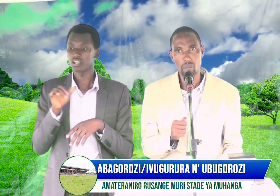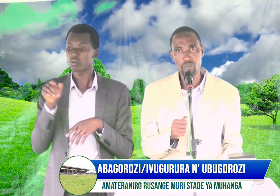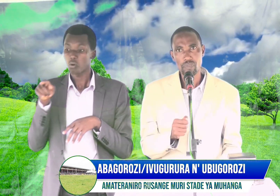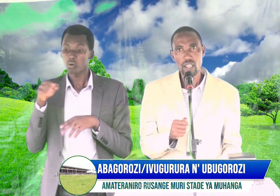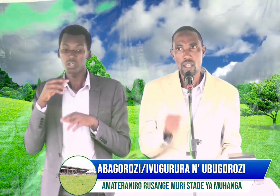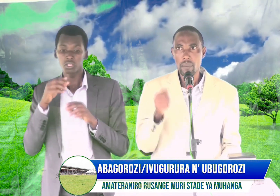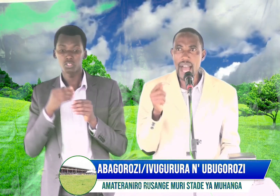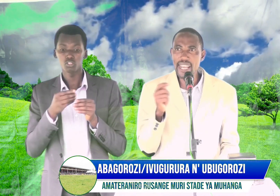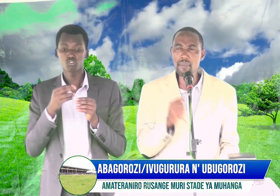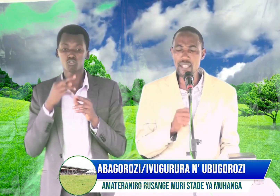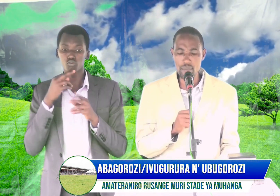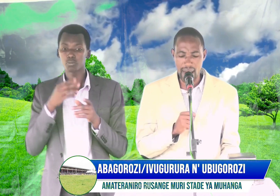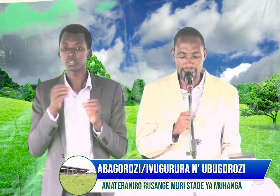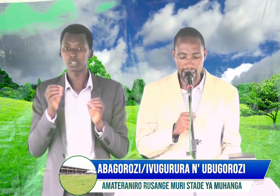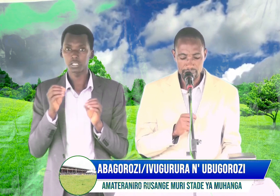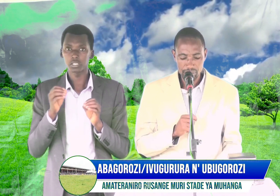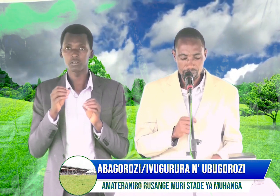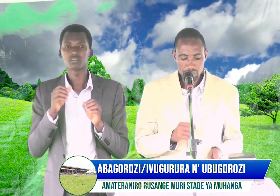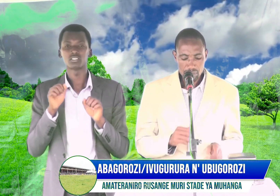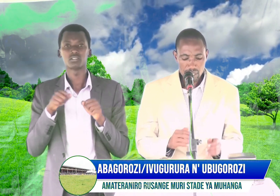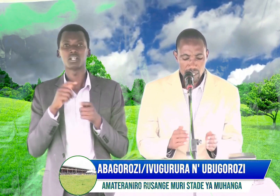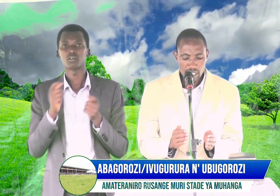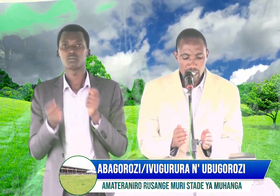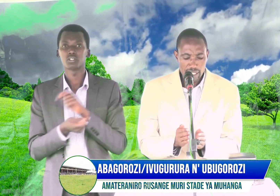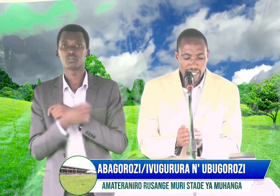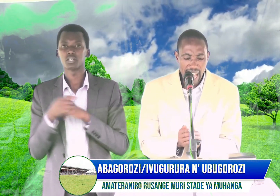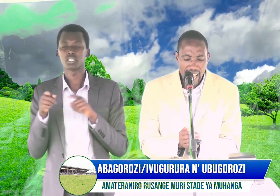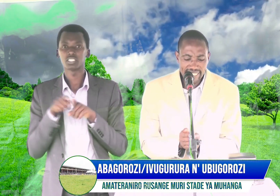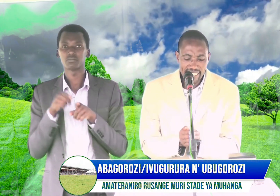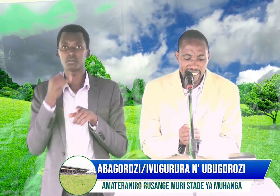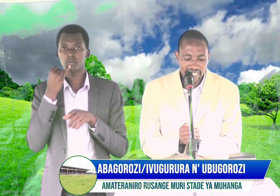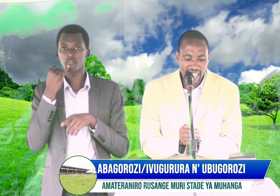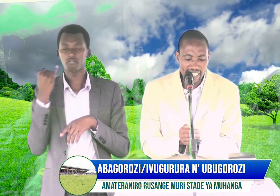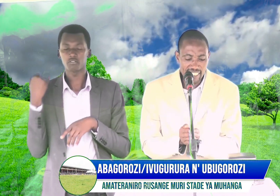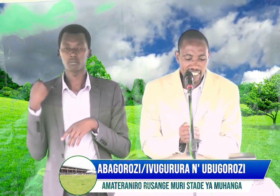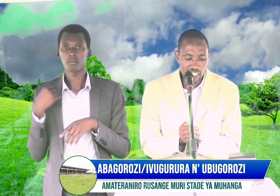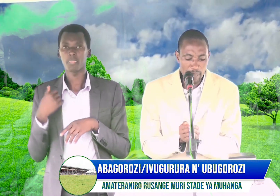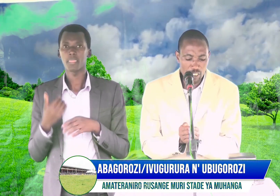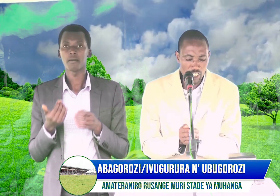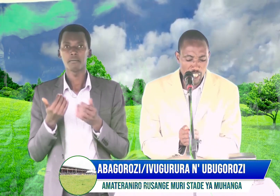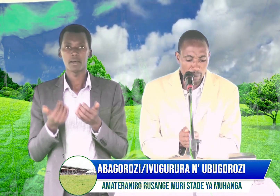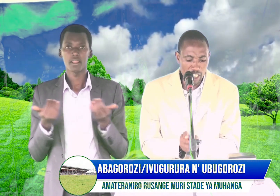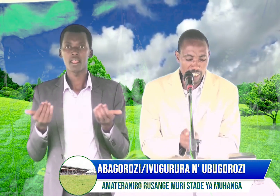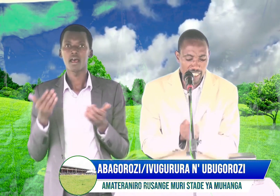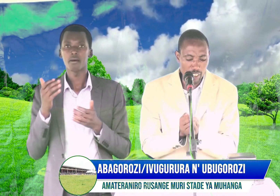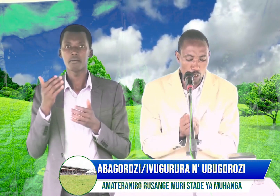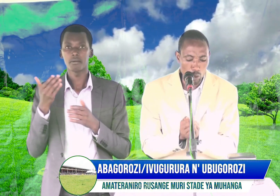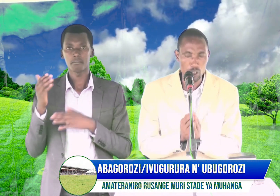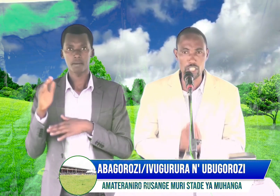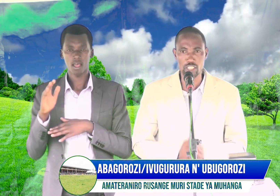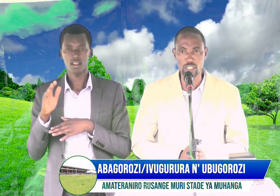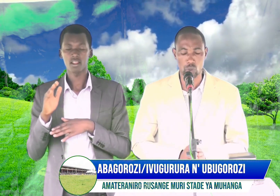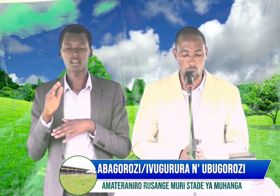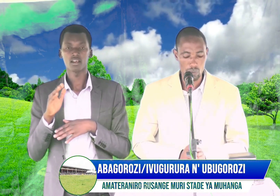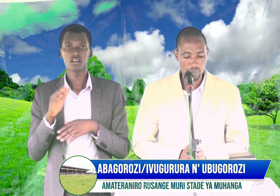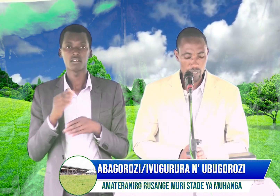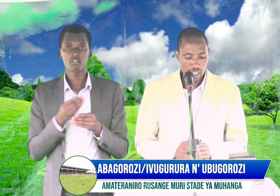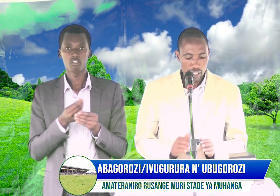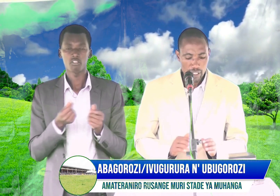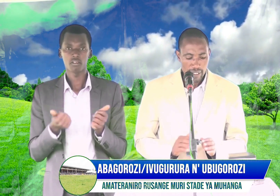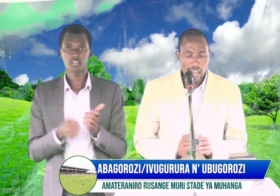umuvumo. Bana b'Imana, nta kindi cyarangiza ikibazo kiri mu isi